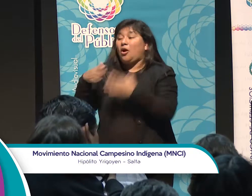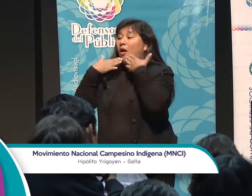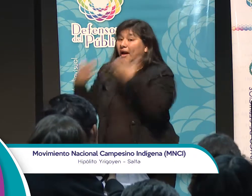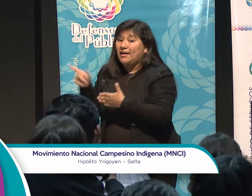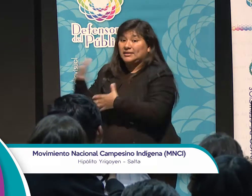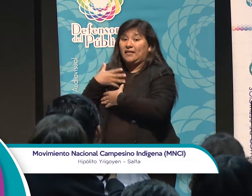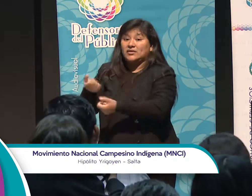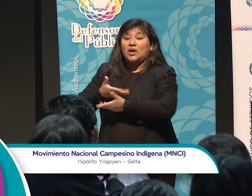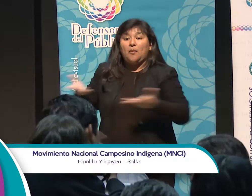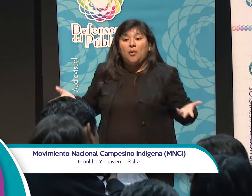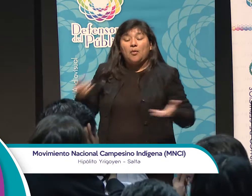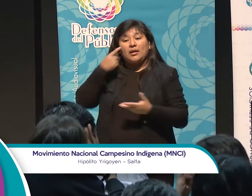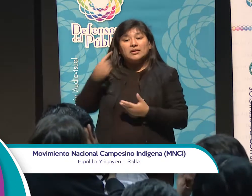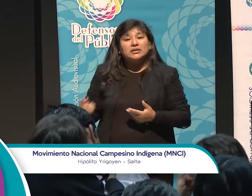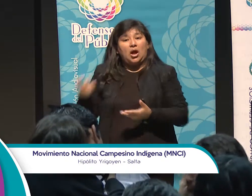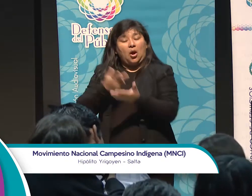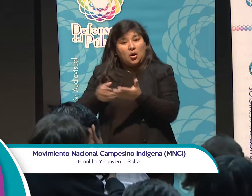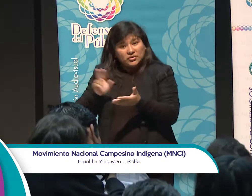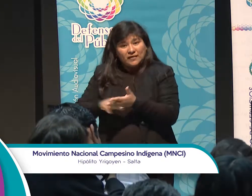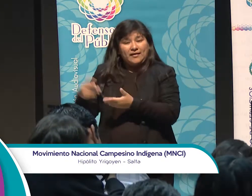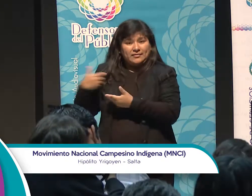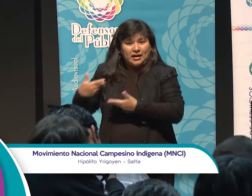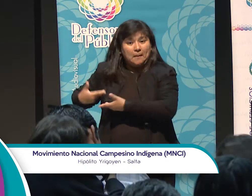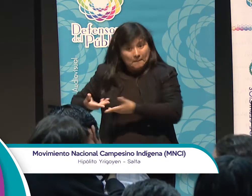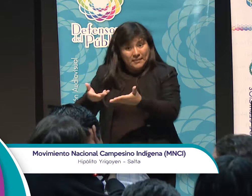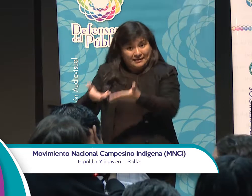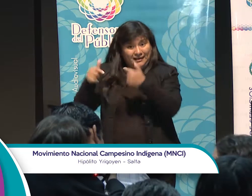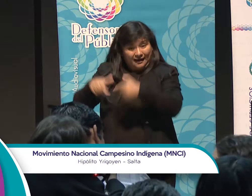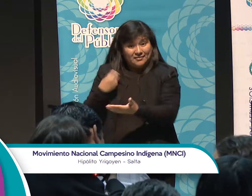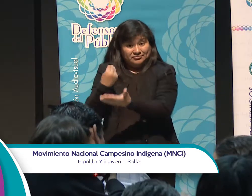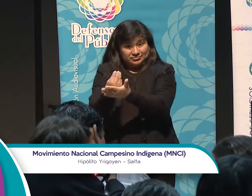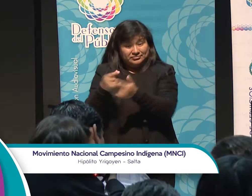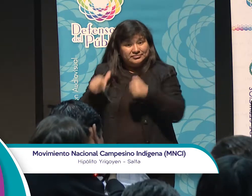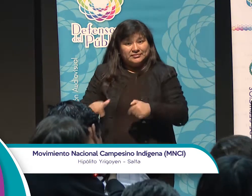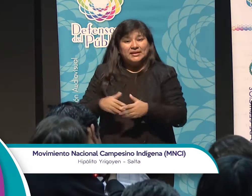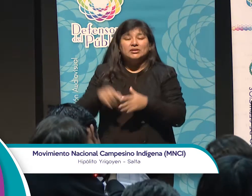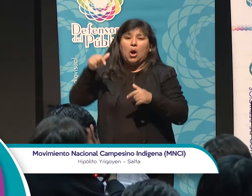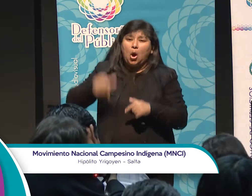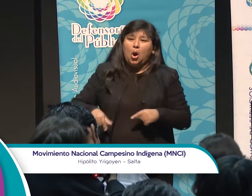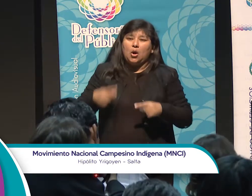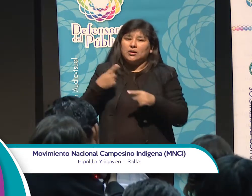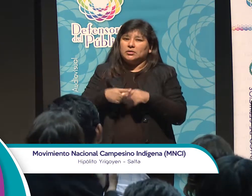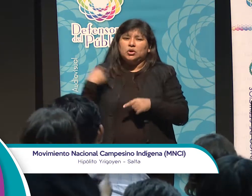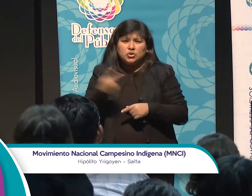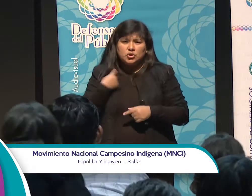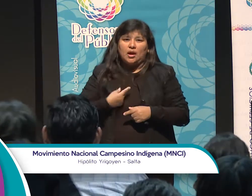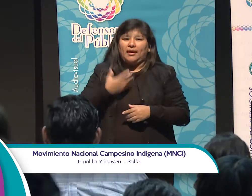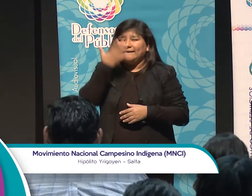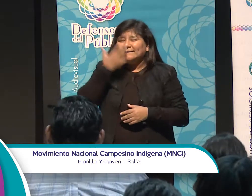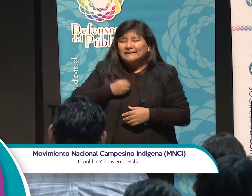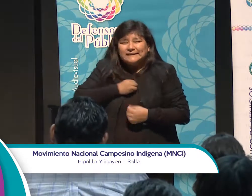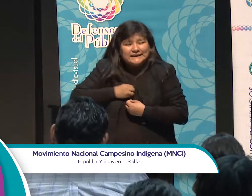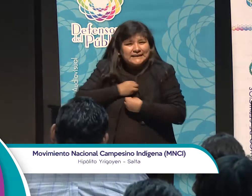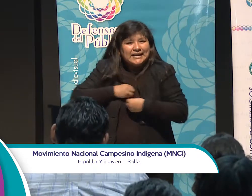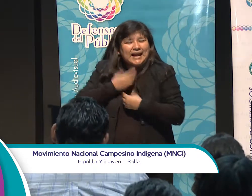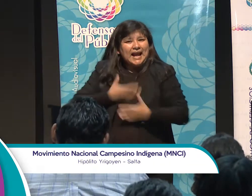por una vez más invitarnos a este espacio. Que no, como nosotros decimos, celebramos cada uno de estos espacios porque son